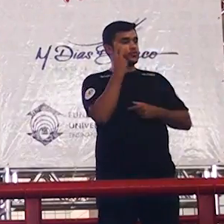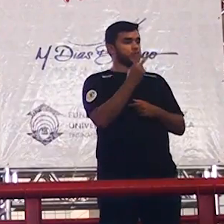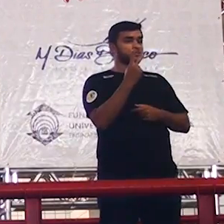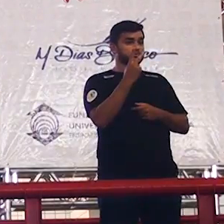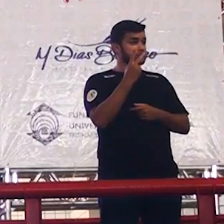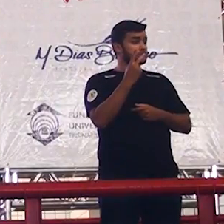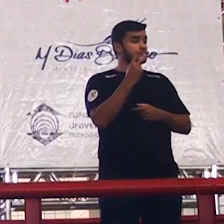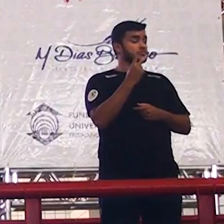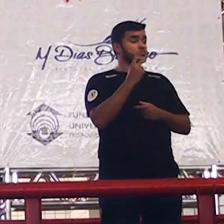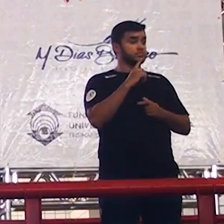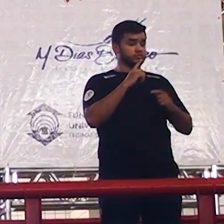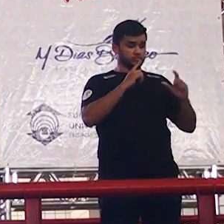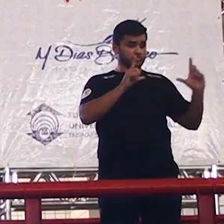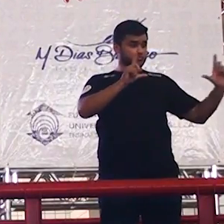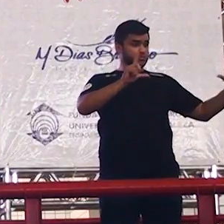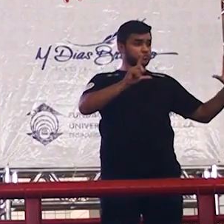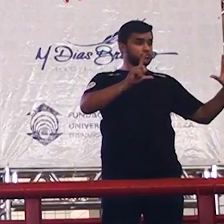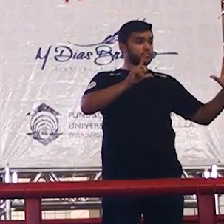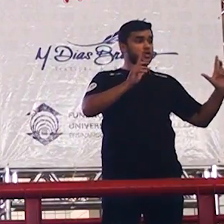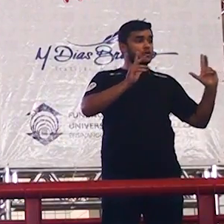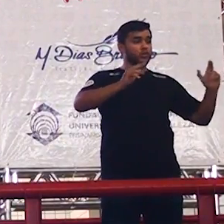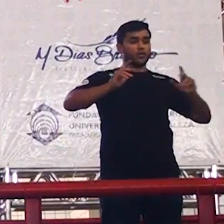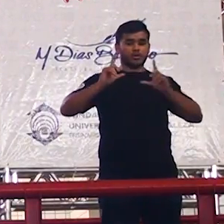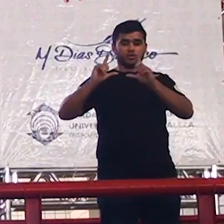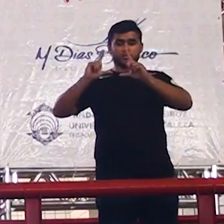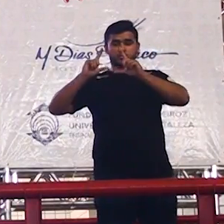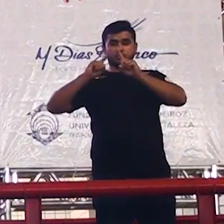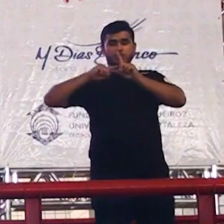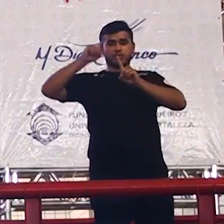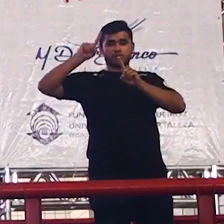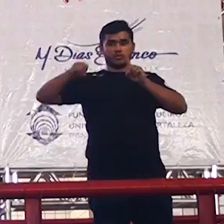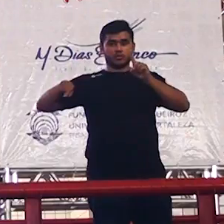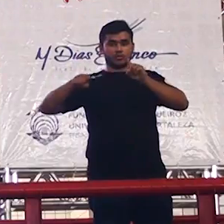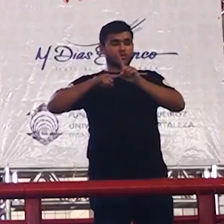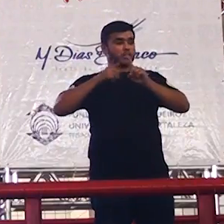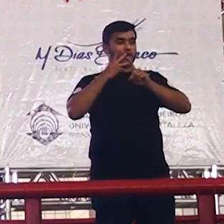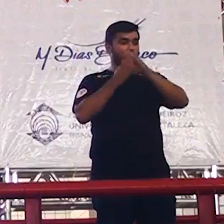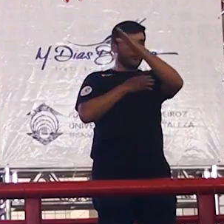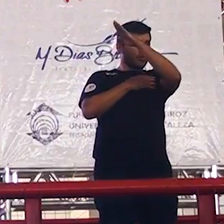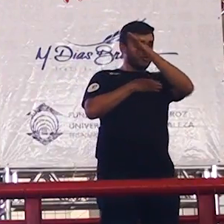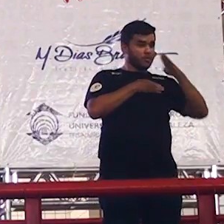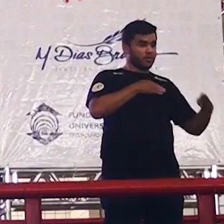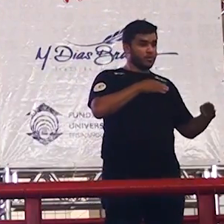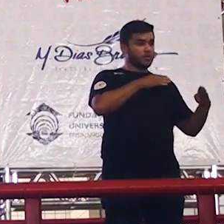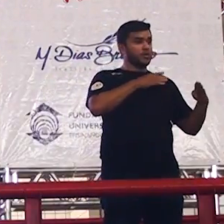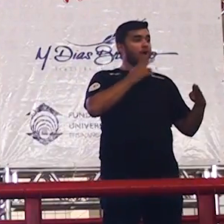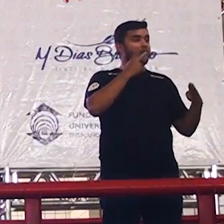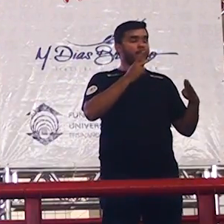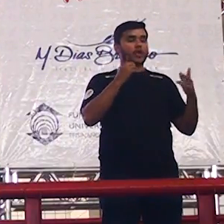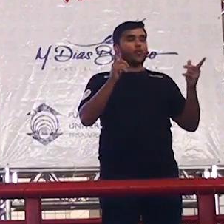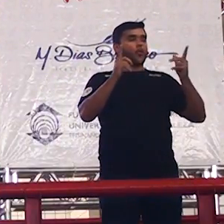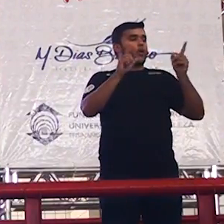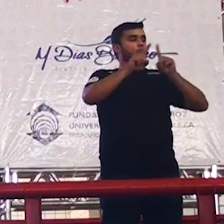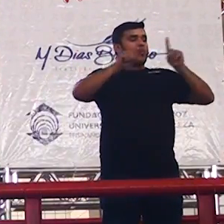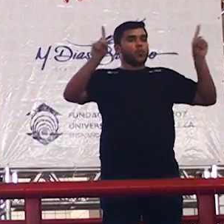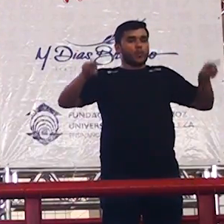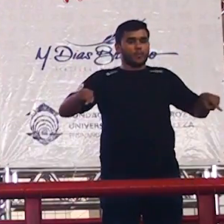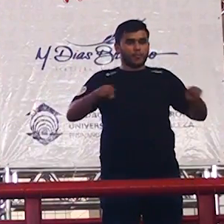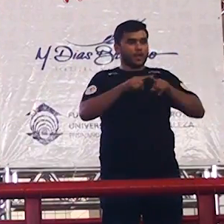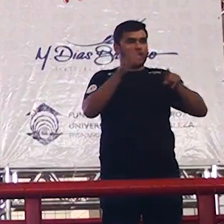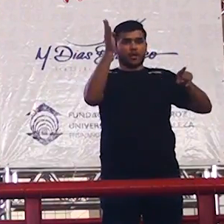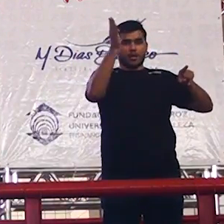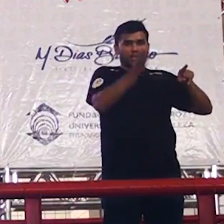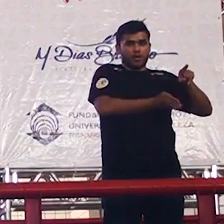retângulo é dividido em 2 triângulos. Se você passar a diagonal do retângulo, todo